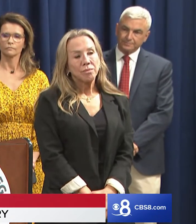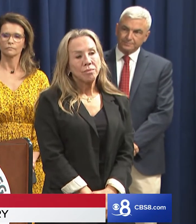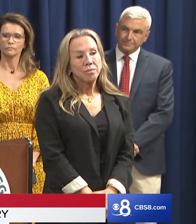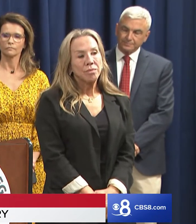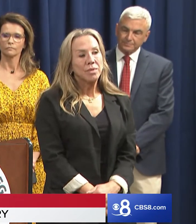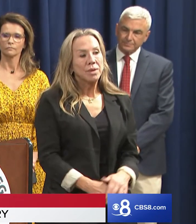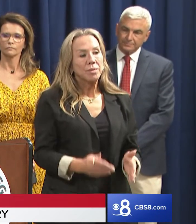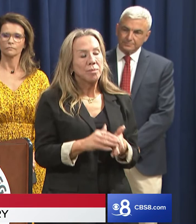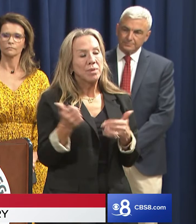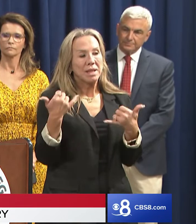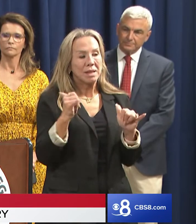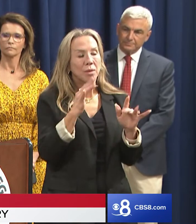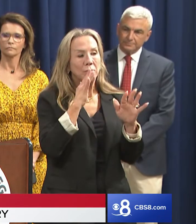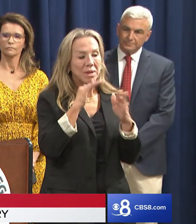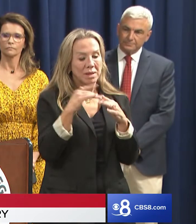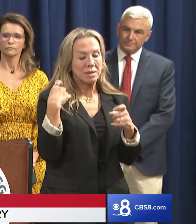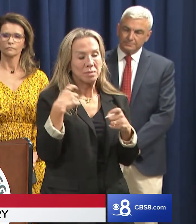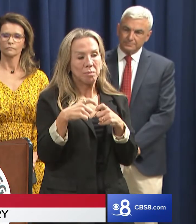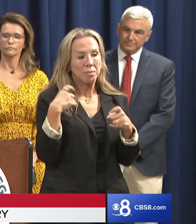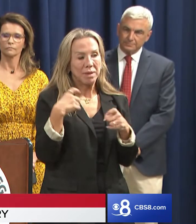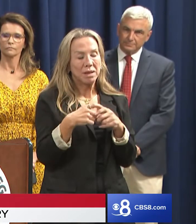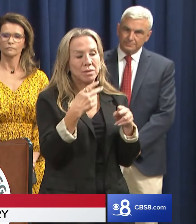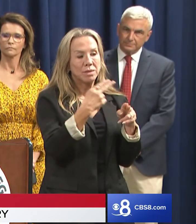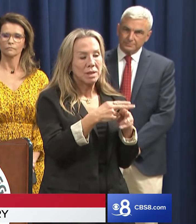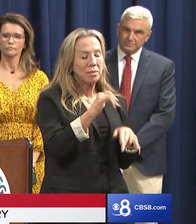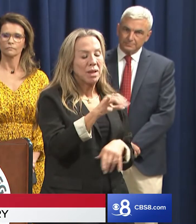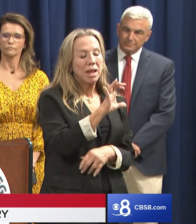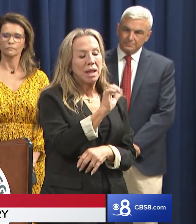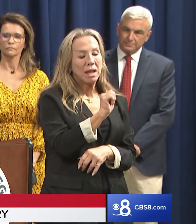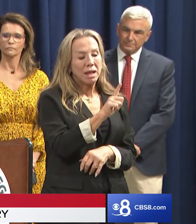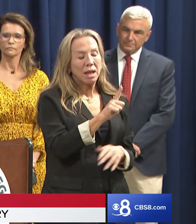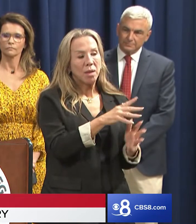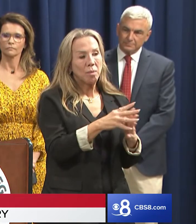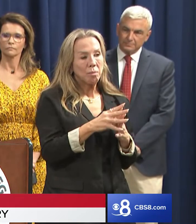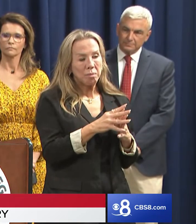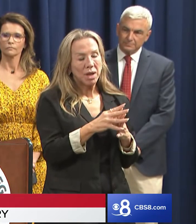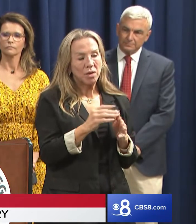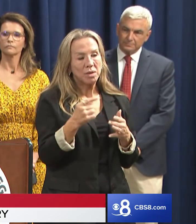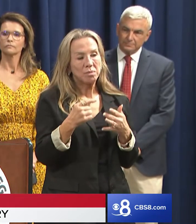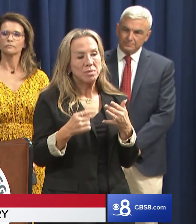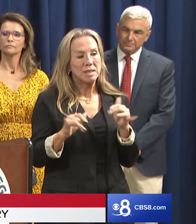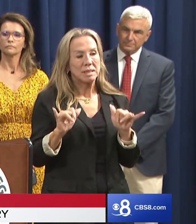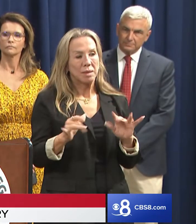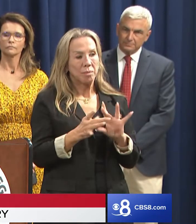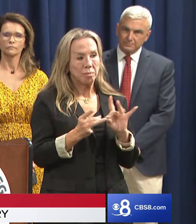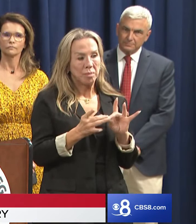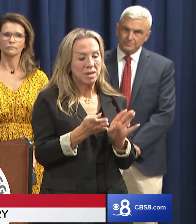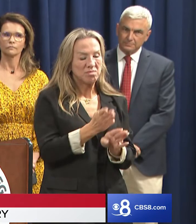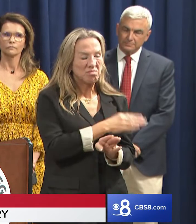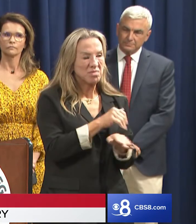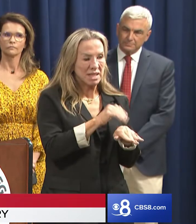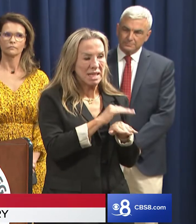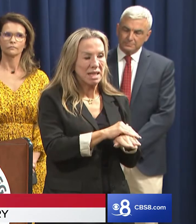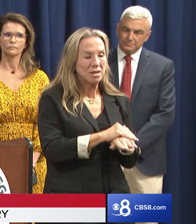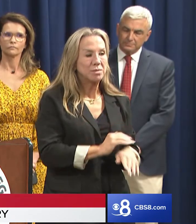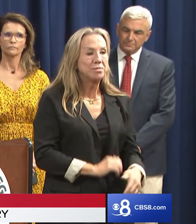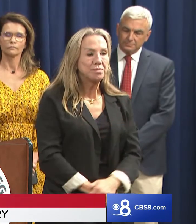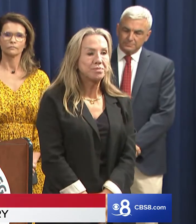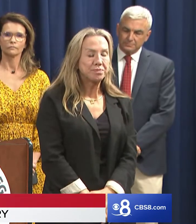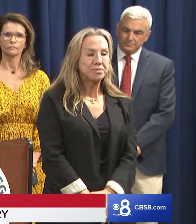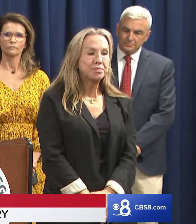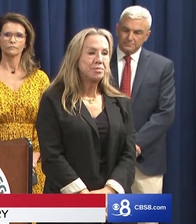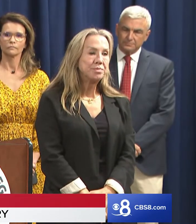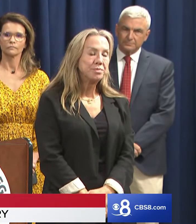siendo donde está la ciudad de Imperial Beach, el área de Silver Strand que está yendo hacia Coronado,